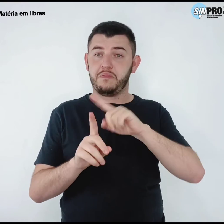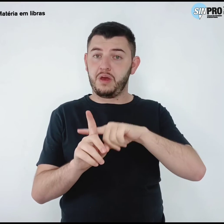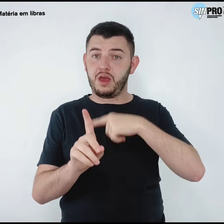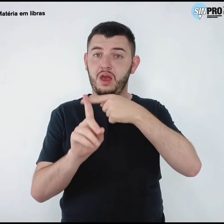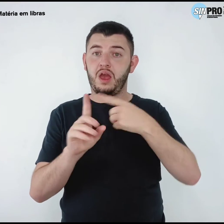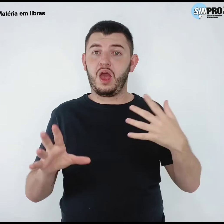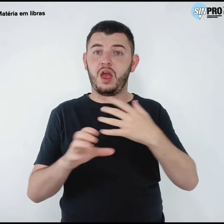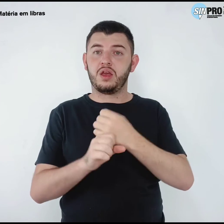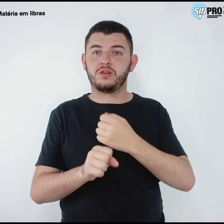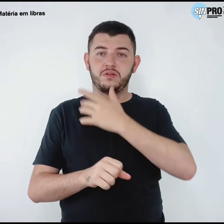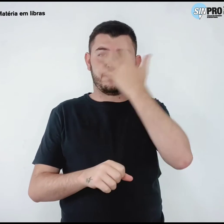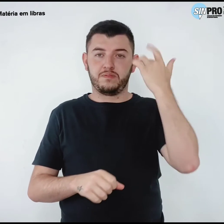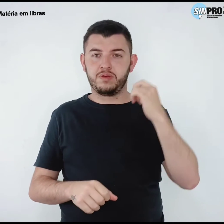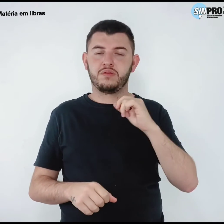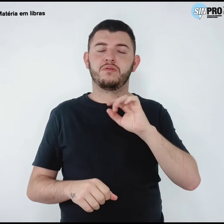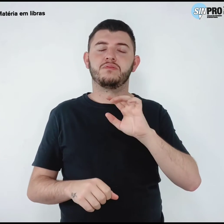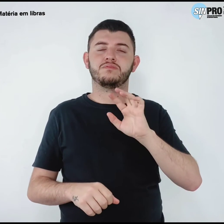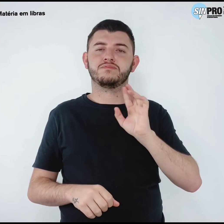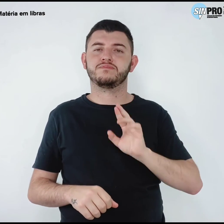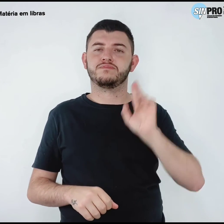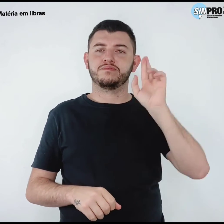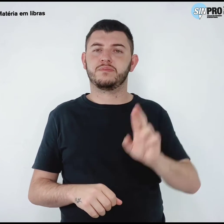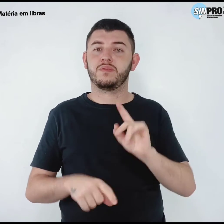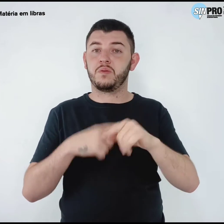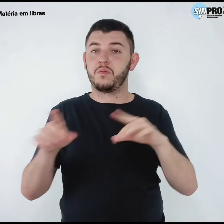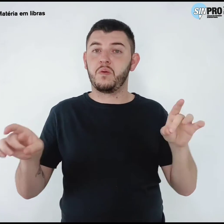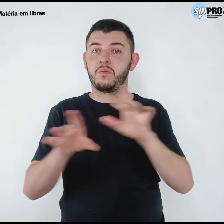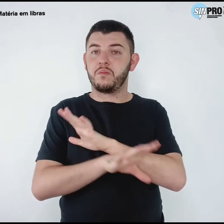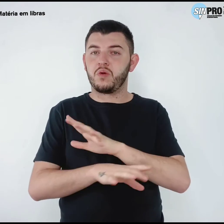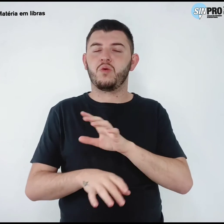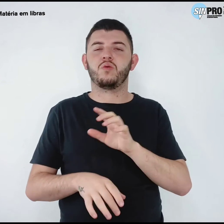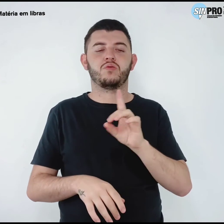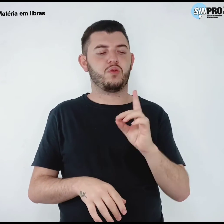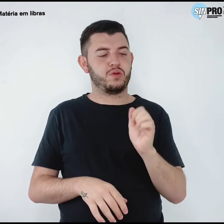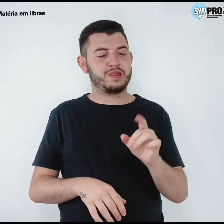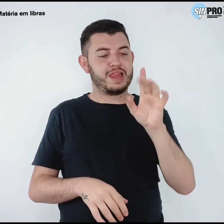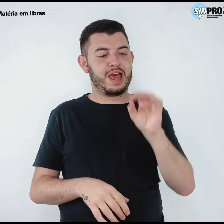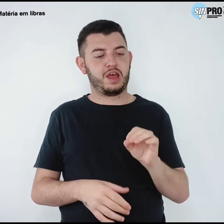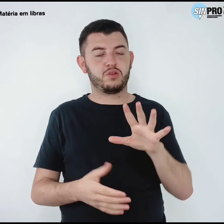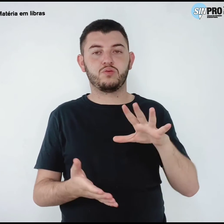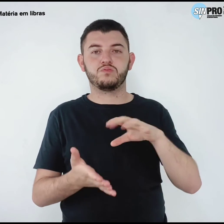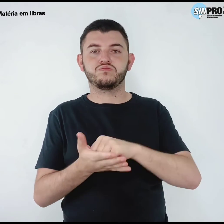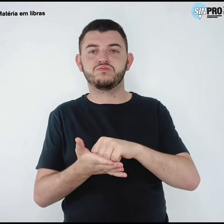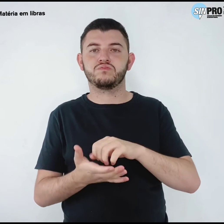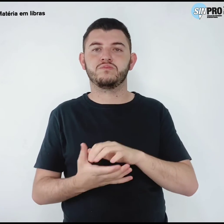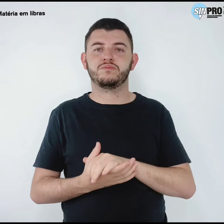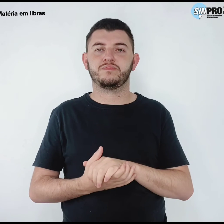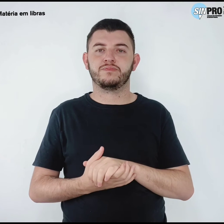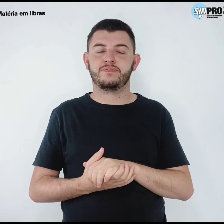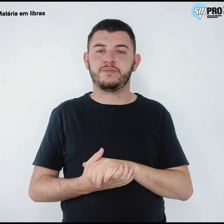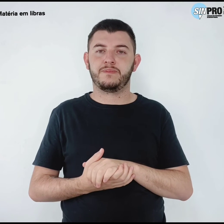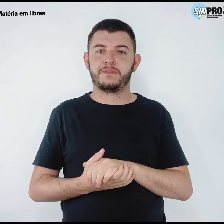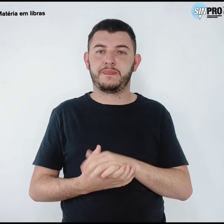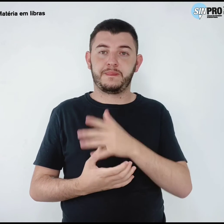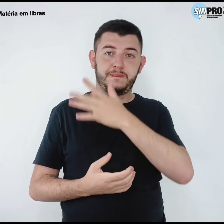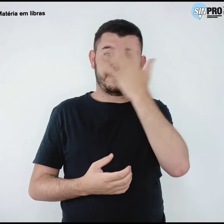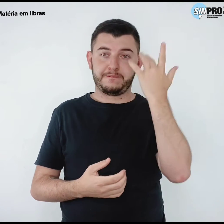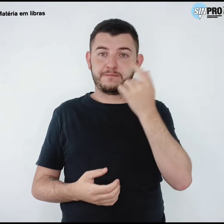representantes e em seguida salvar os dados informados. O delegado ou